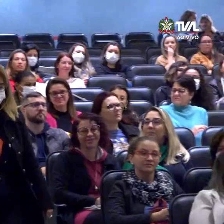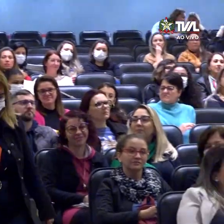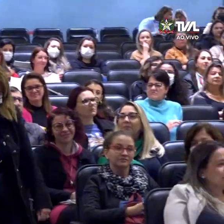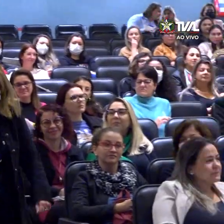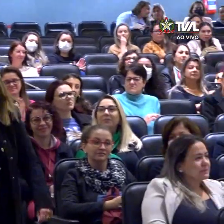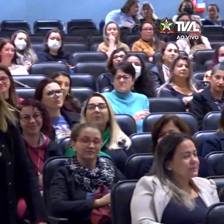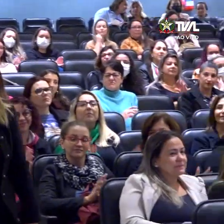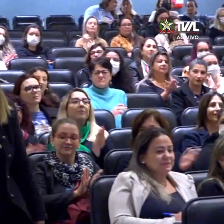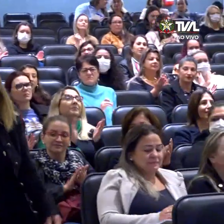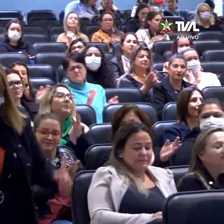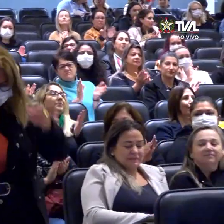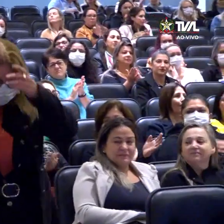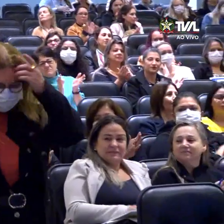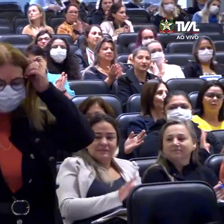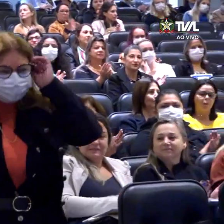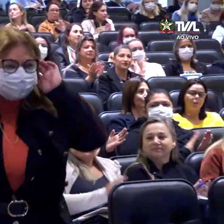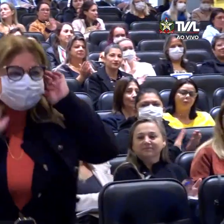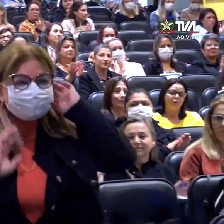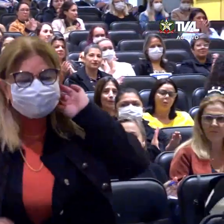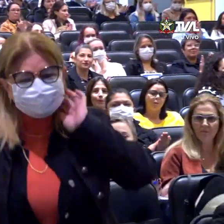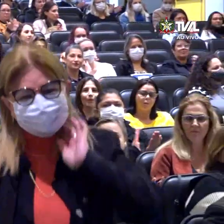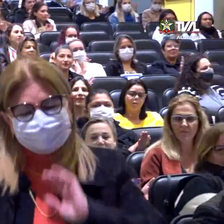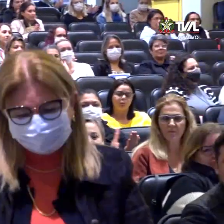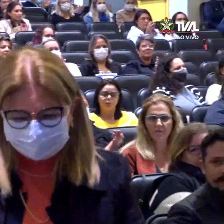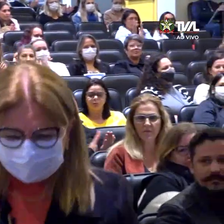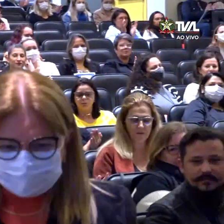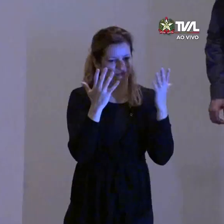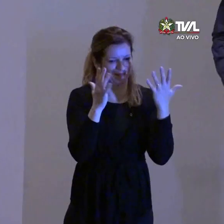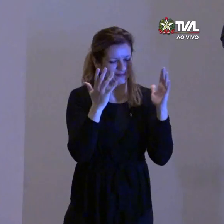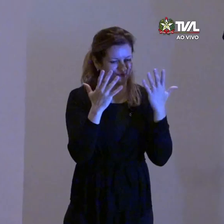da nossa rede fala de Palmas a NASA